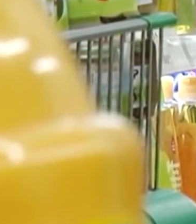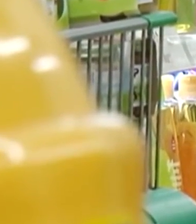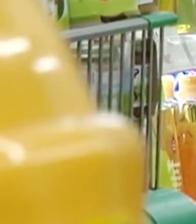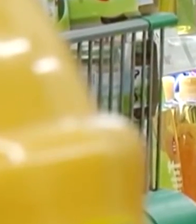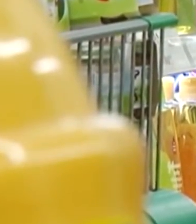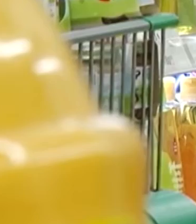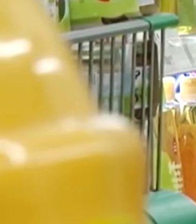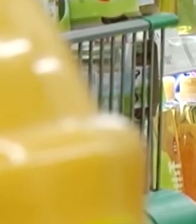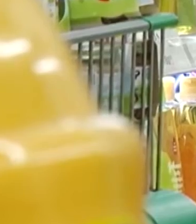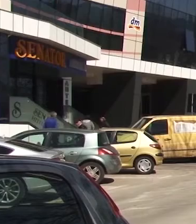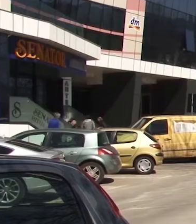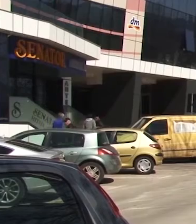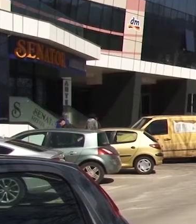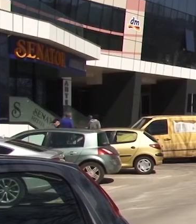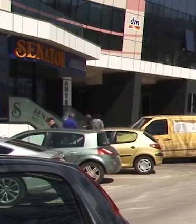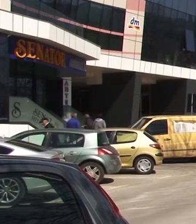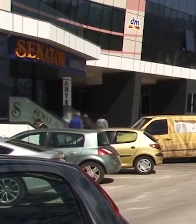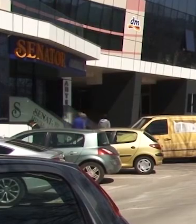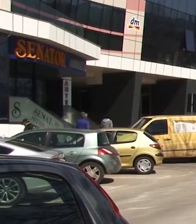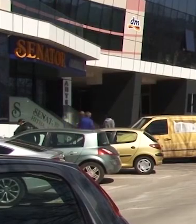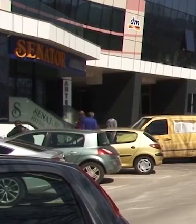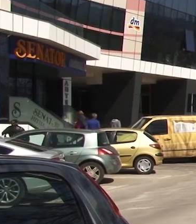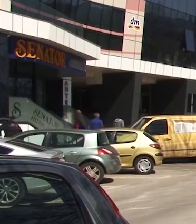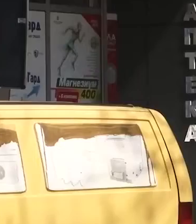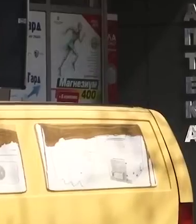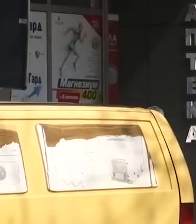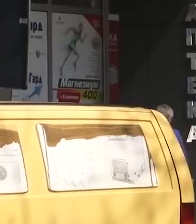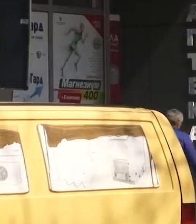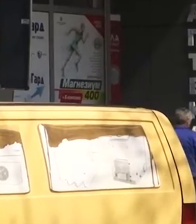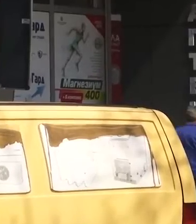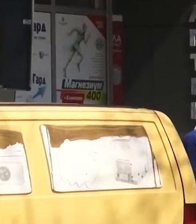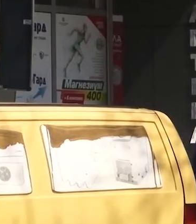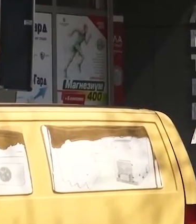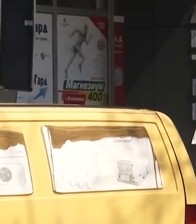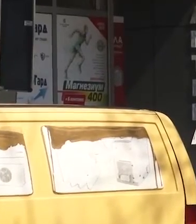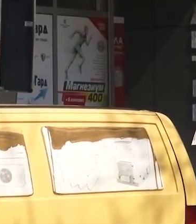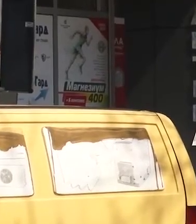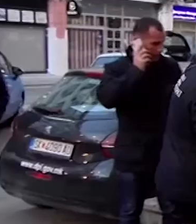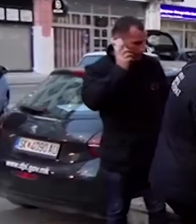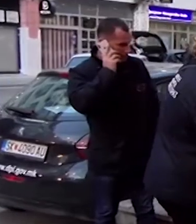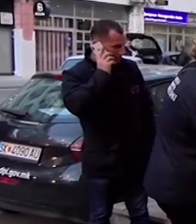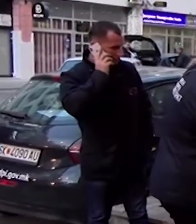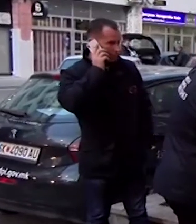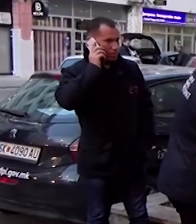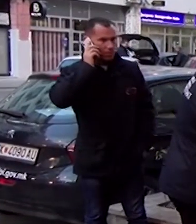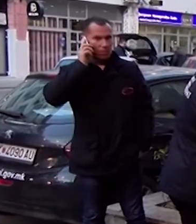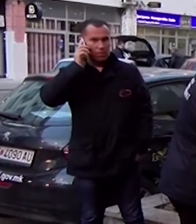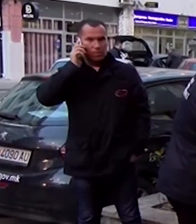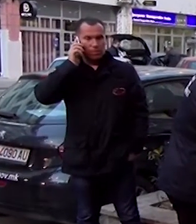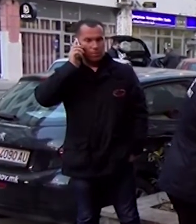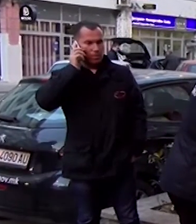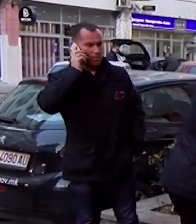при надзорот во повеќе населени места и се запечатени 3 кафемати во Штип. При контролите извршени во Виница, Кочани, Пробиштип,